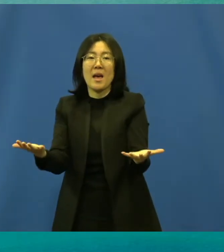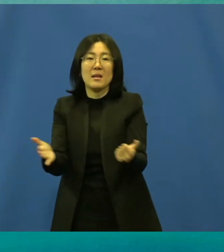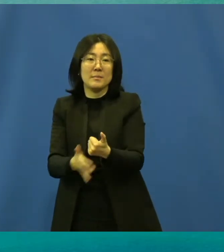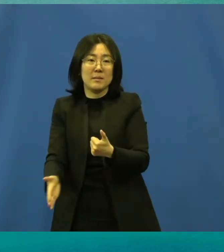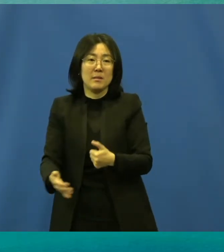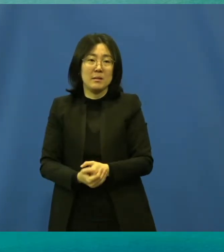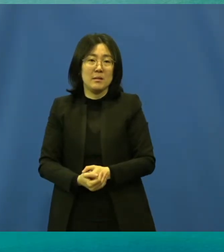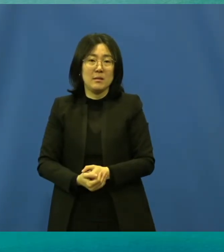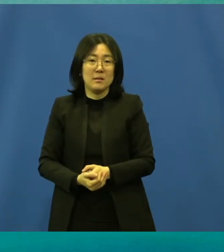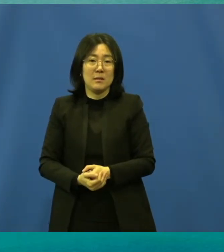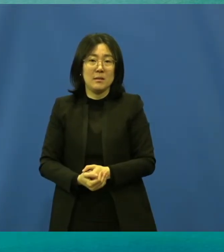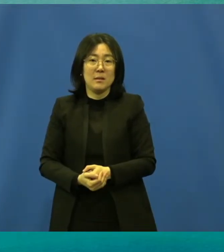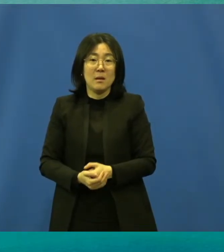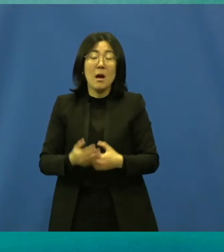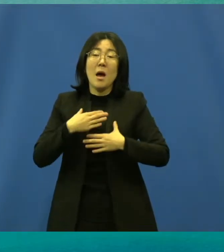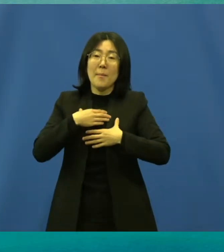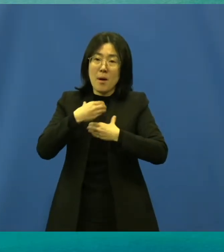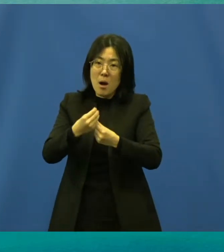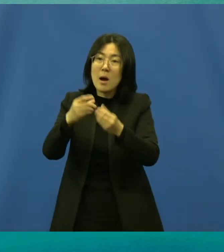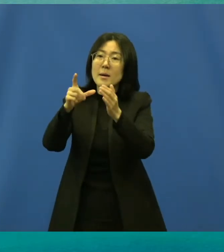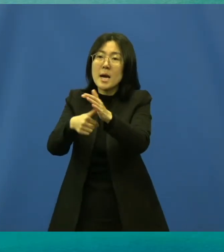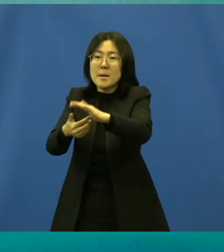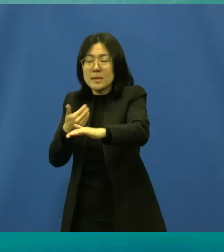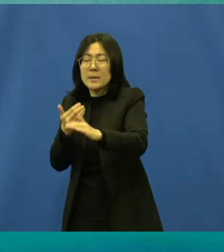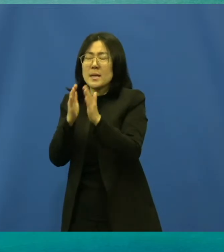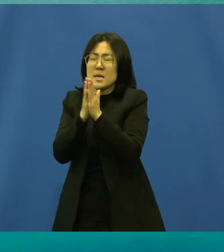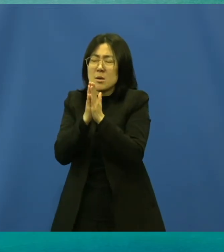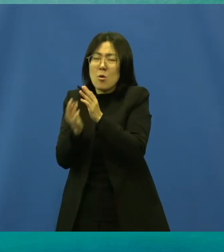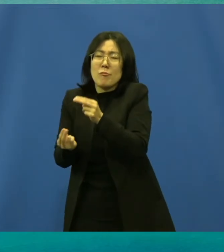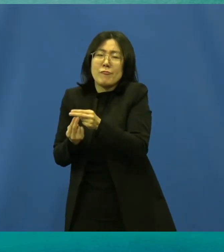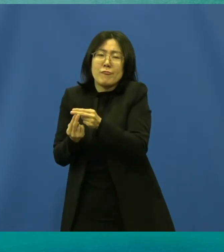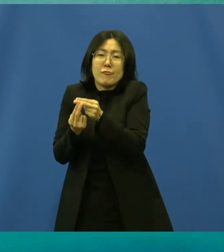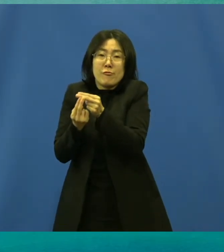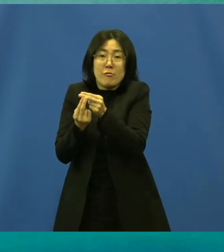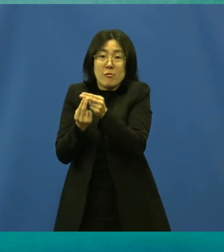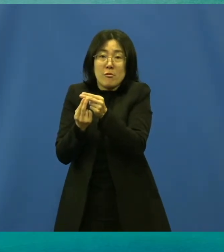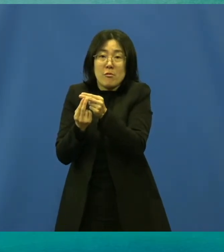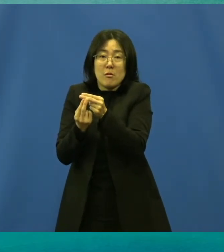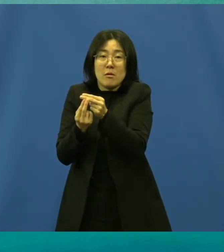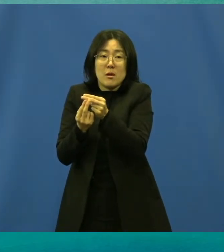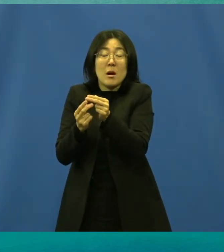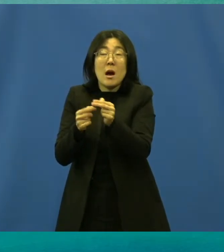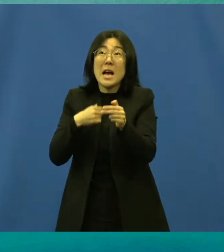평안할 때 기도하지 못했기 때문에, 기도할 때를 놓친 거죠.